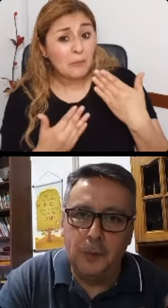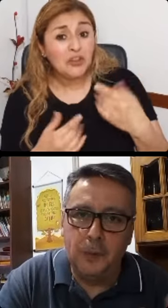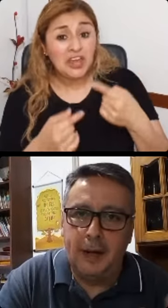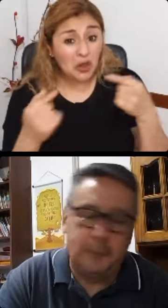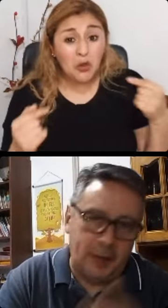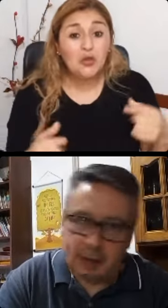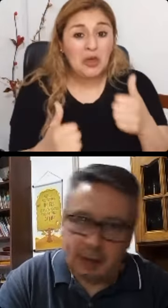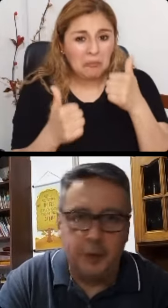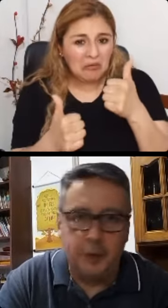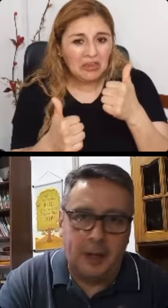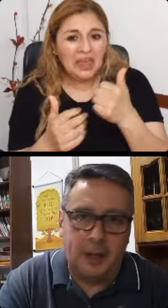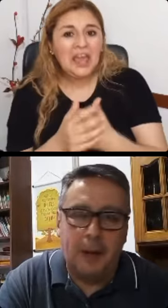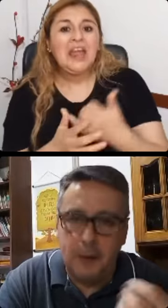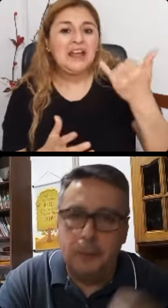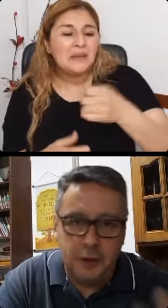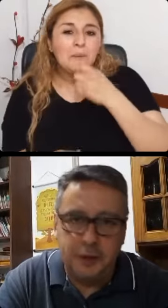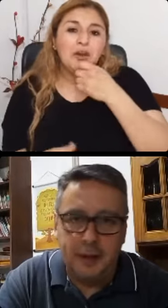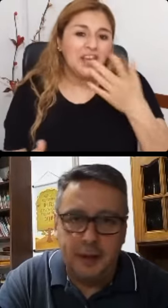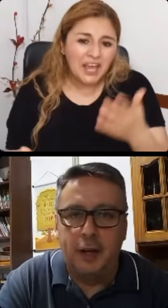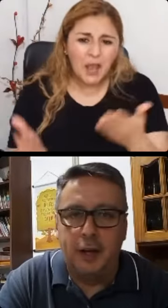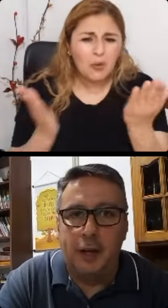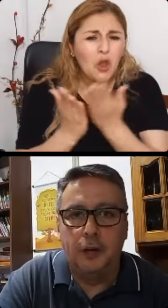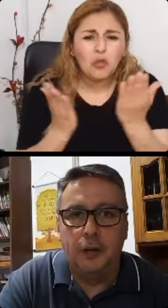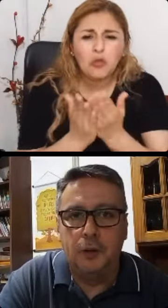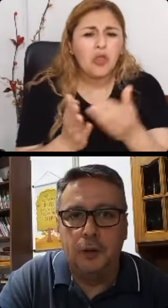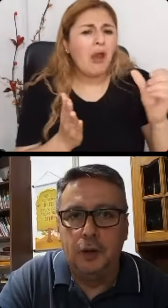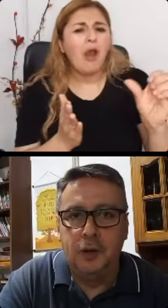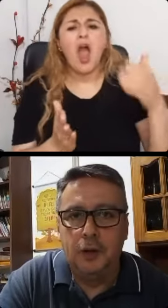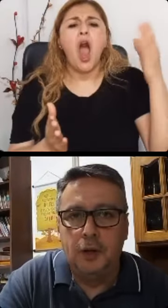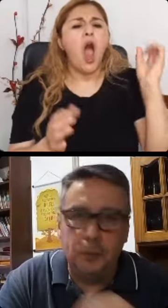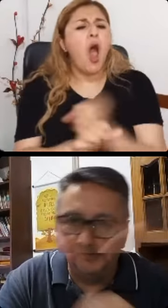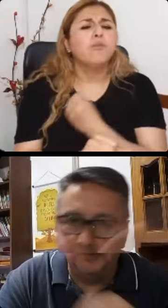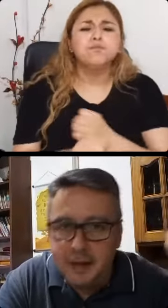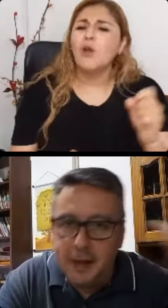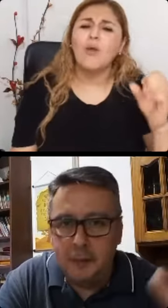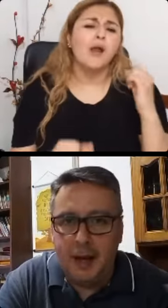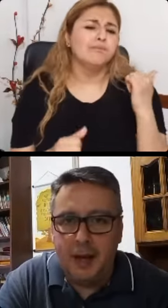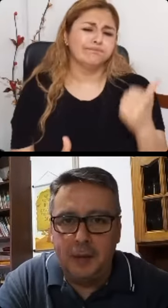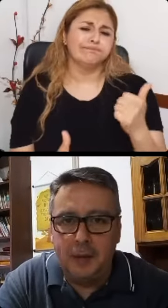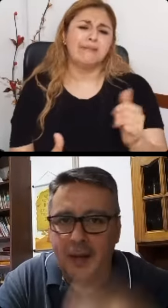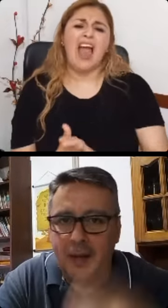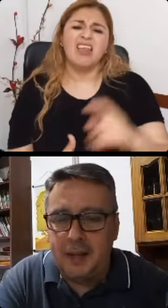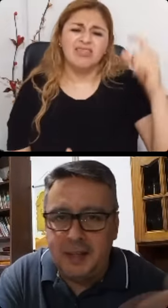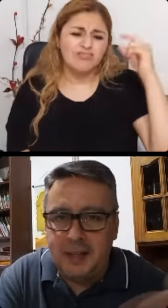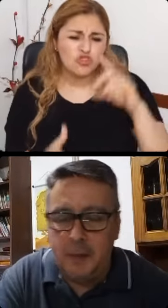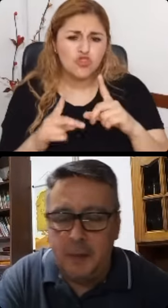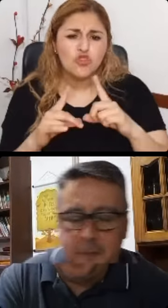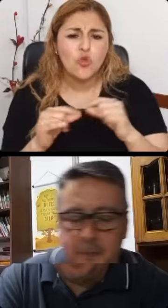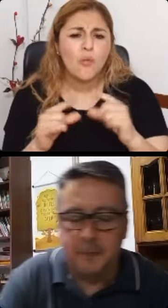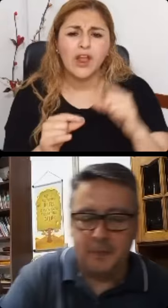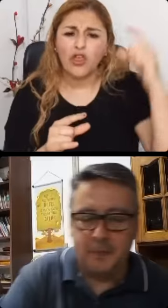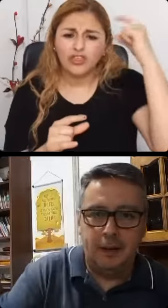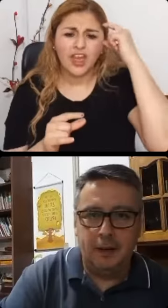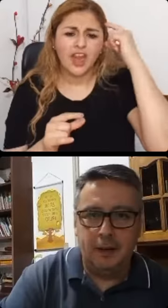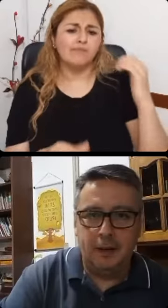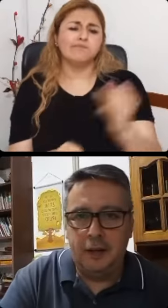muy buenas por ejemplo traer una buena nota del colegio traer un 10 en una en una materia en un examen